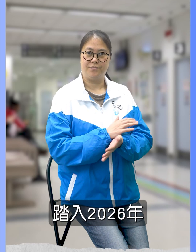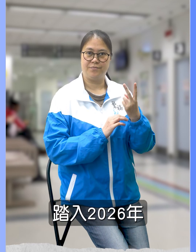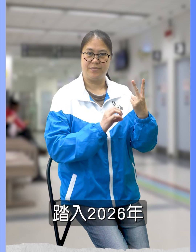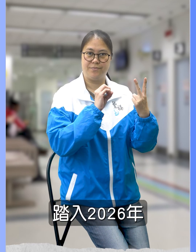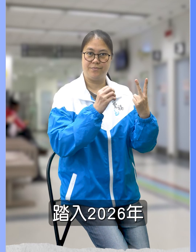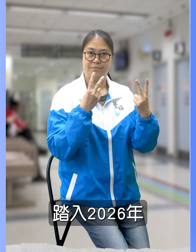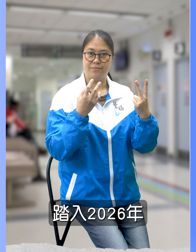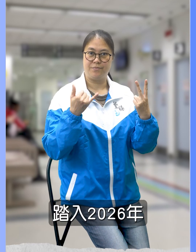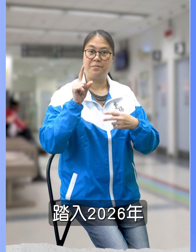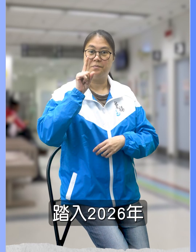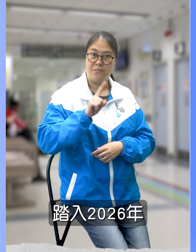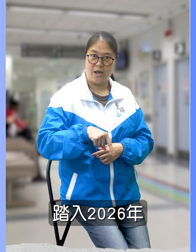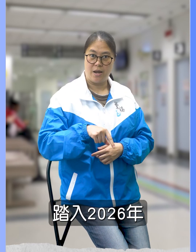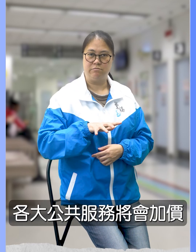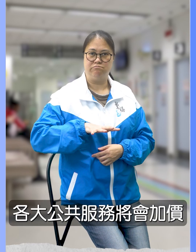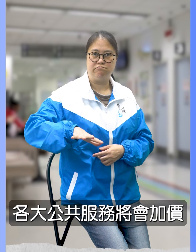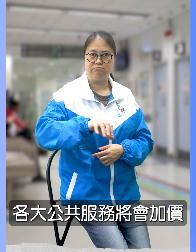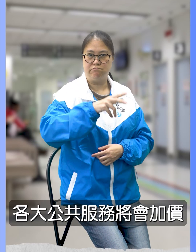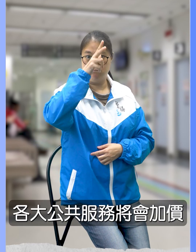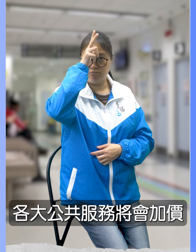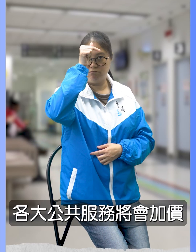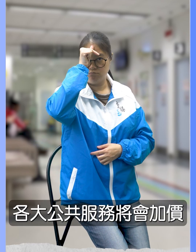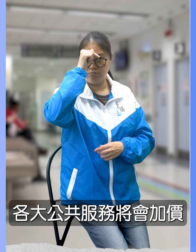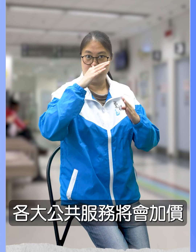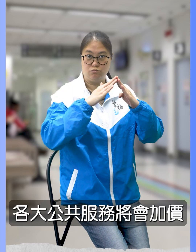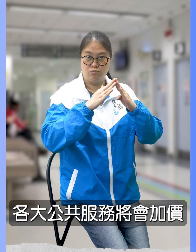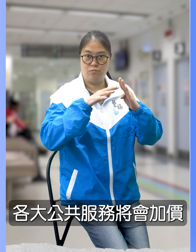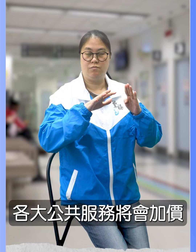踏入2026年，各大公共服務將會加價，